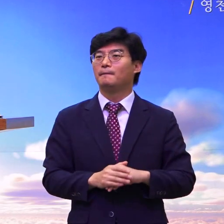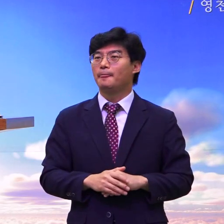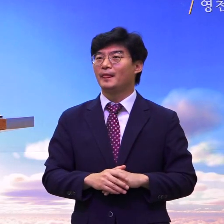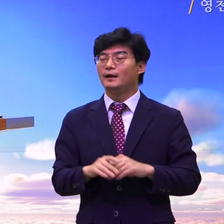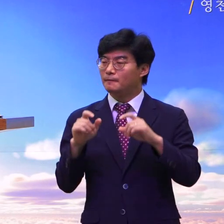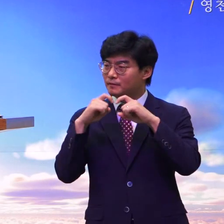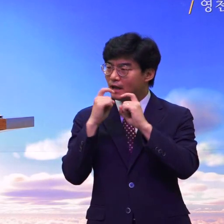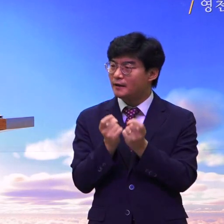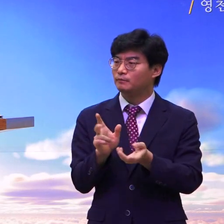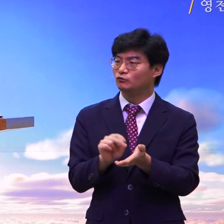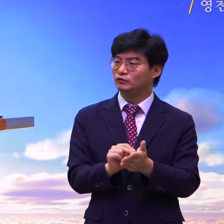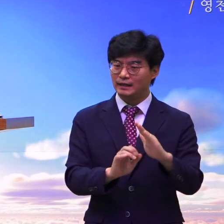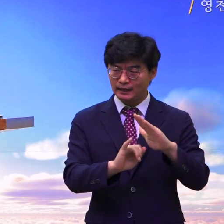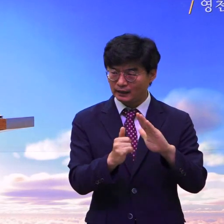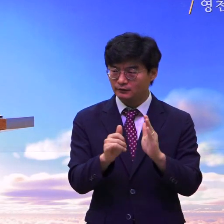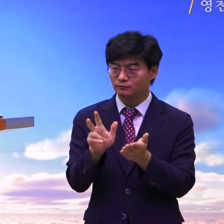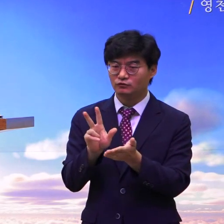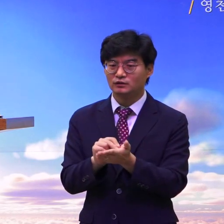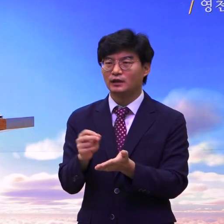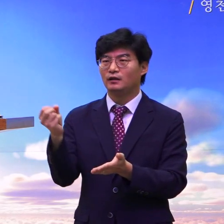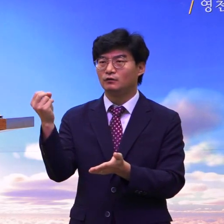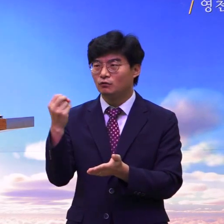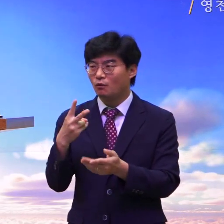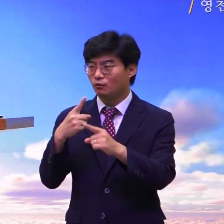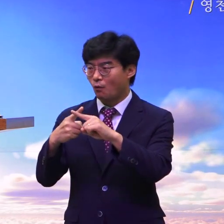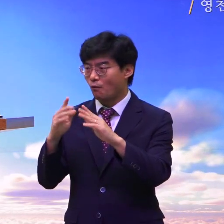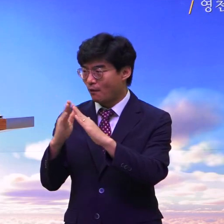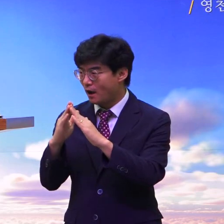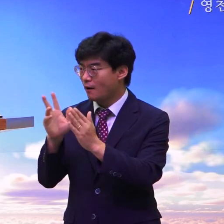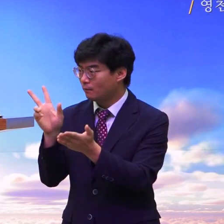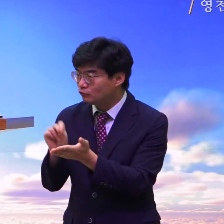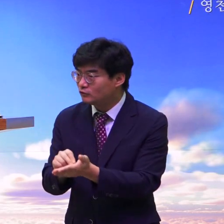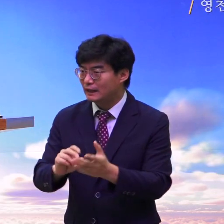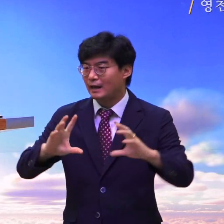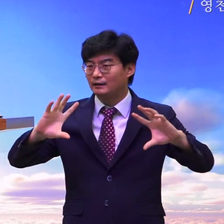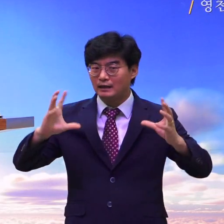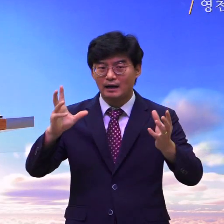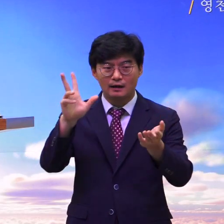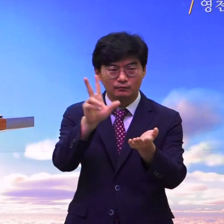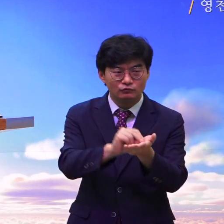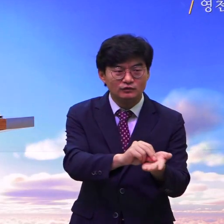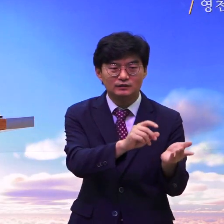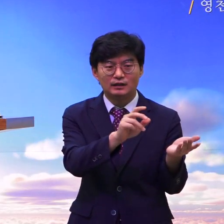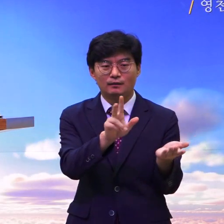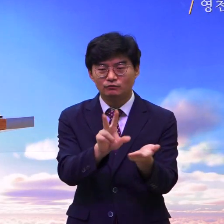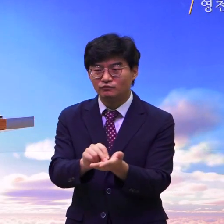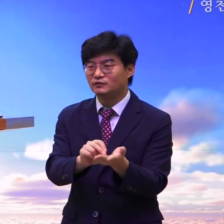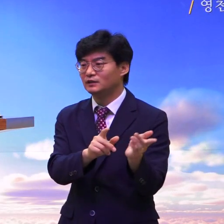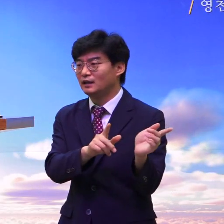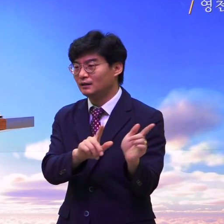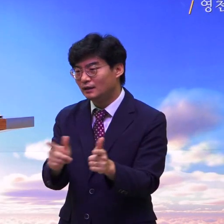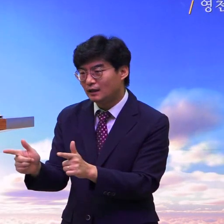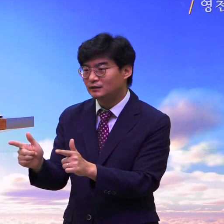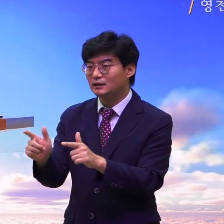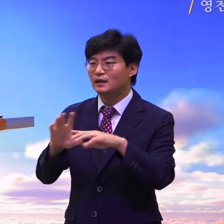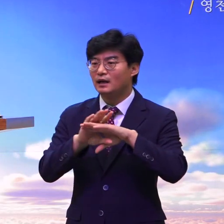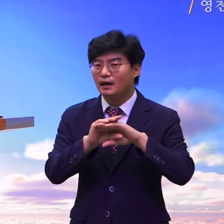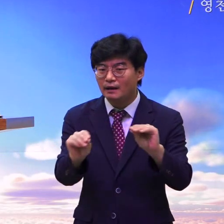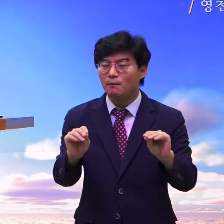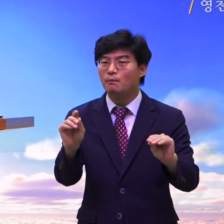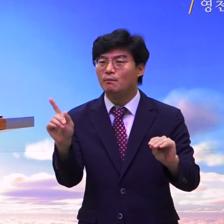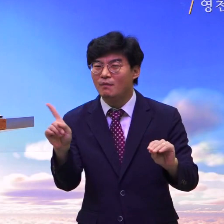문제들, 가정의 문제, 또 교회의 문제, 나라 안에 있는 모든 문제의 유일한 해답은